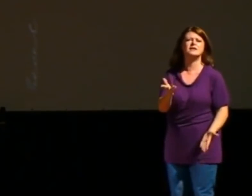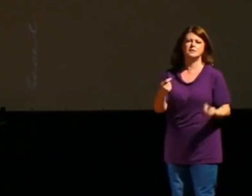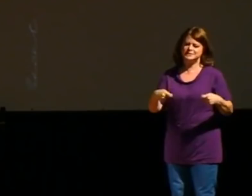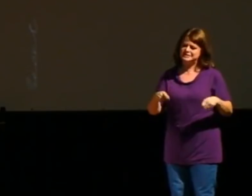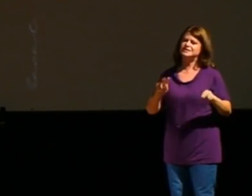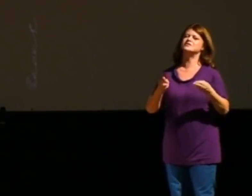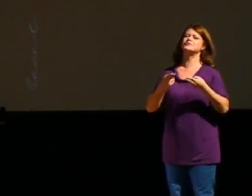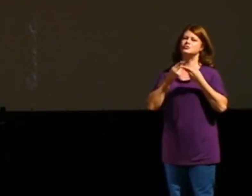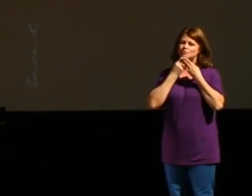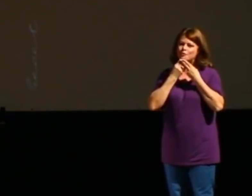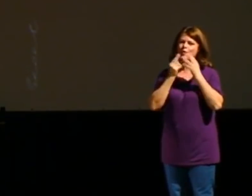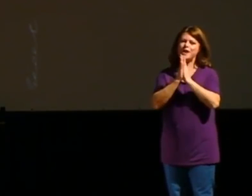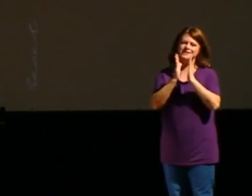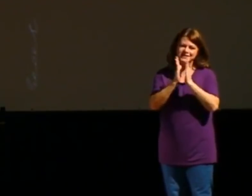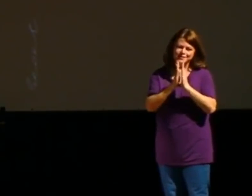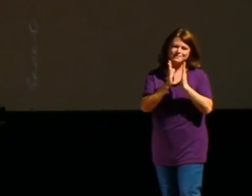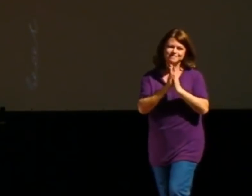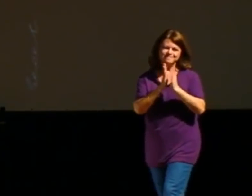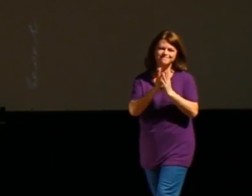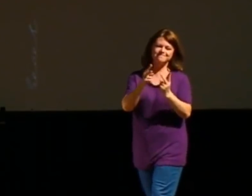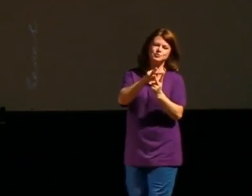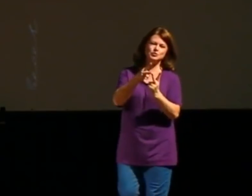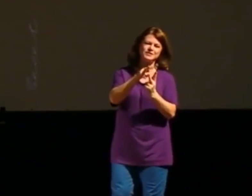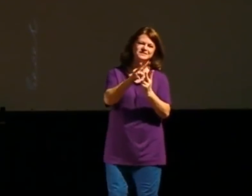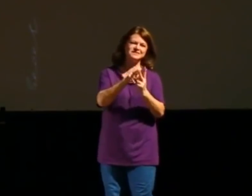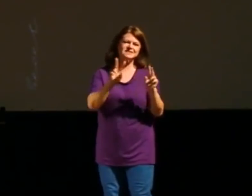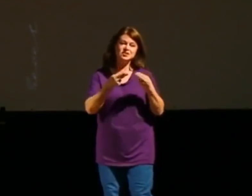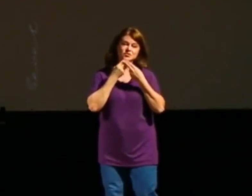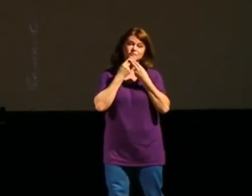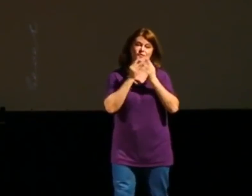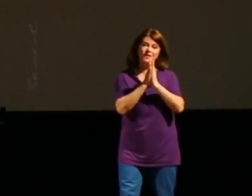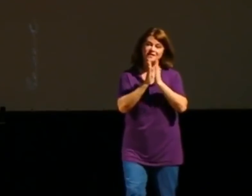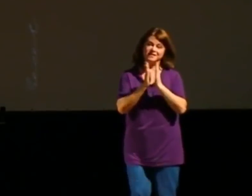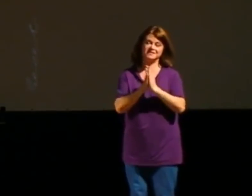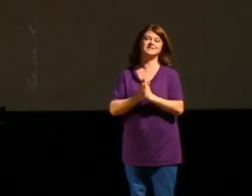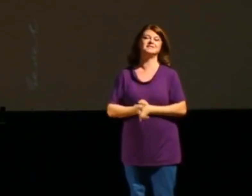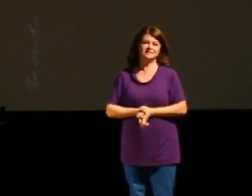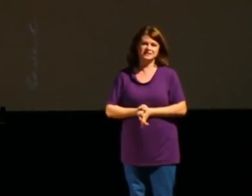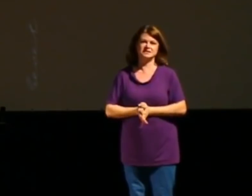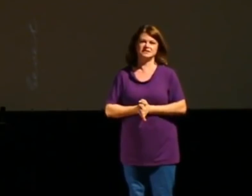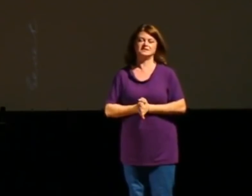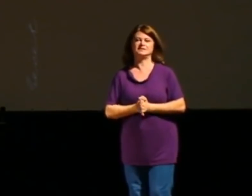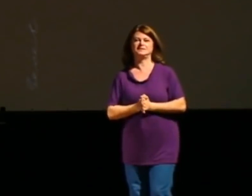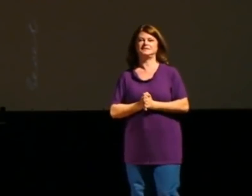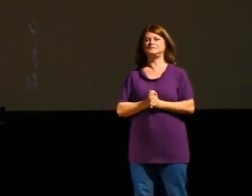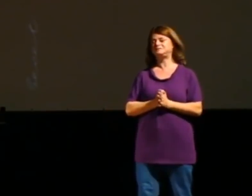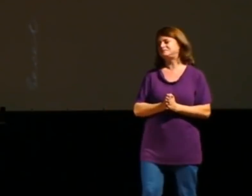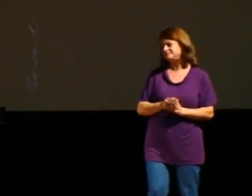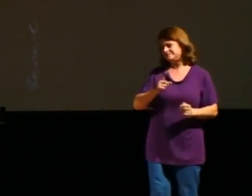mundo espiritual de possibilidades naquilo que não é possível. Não é possível, pastor. Ele está